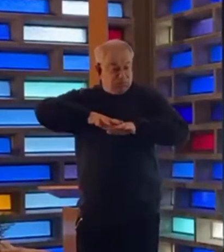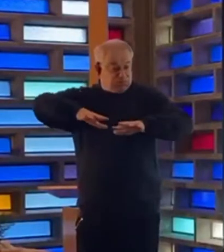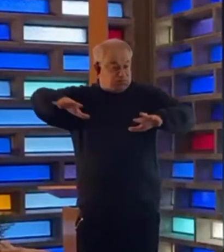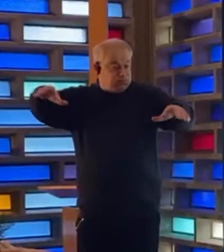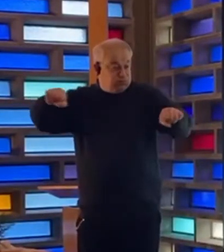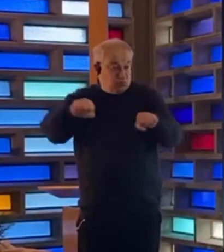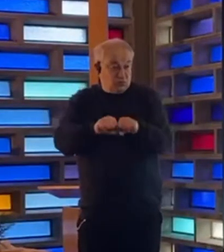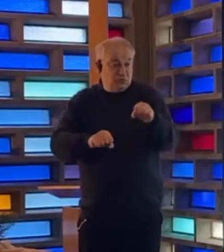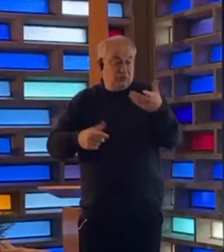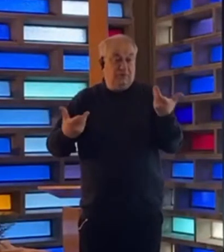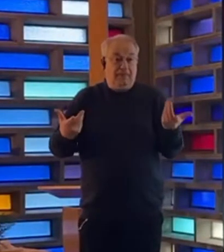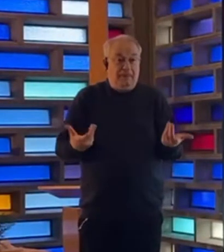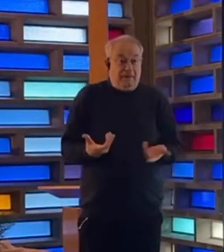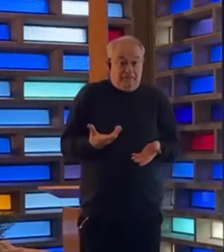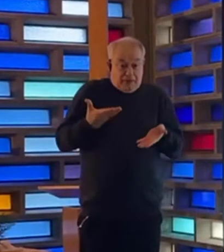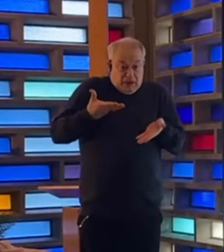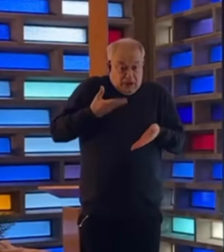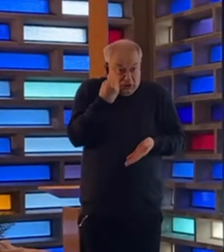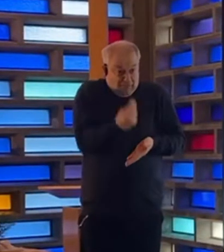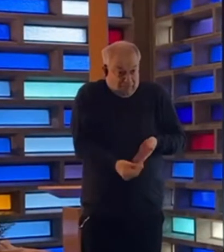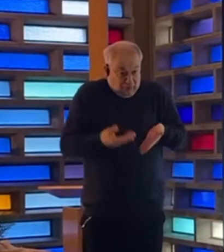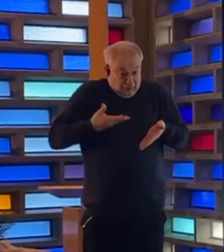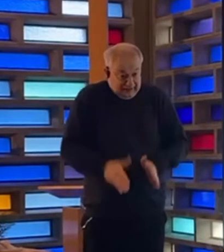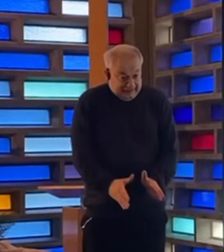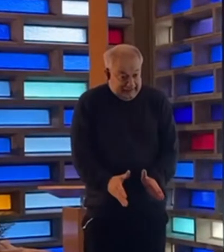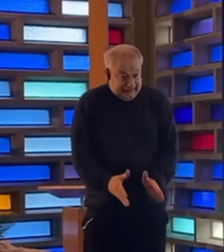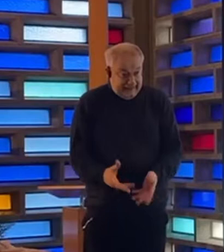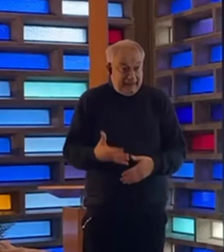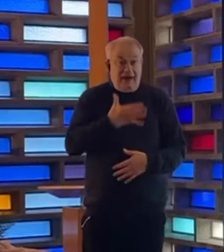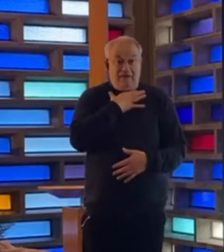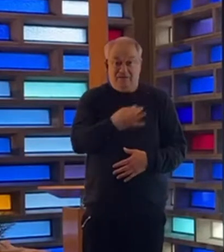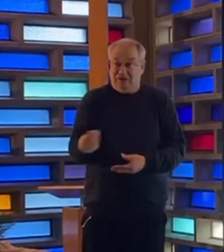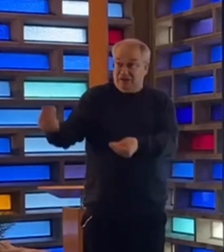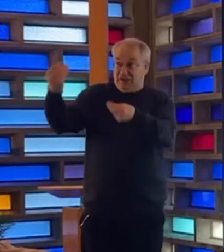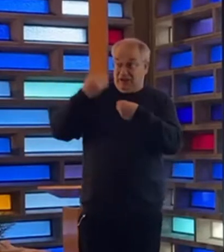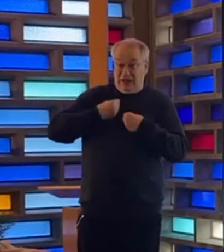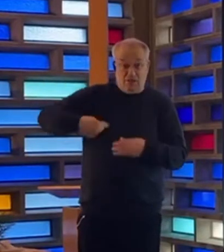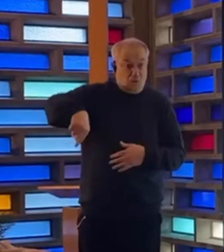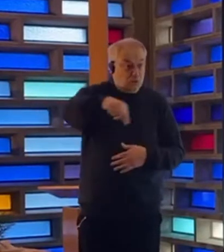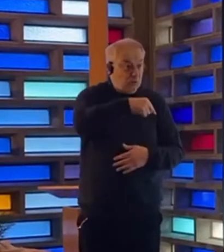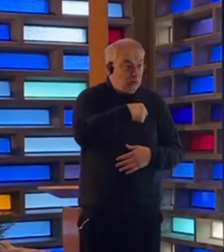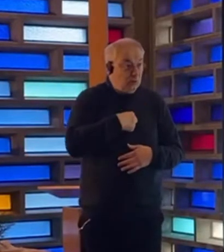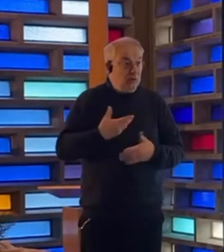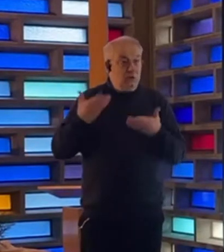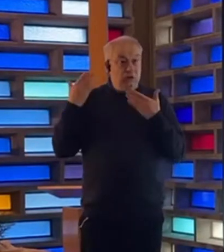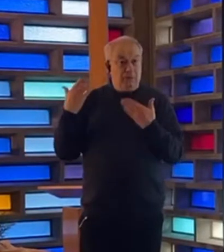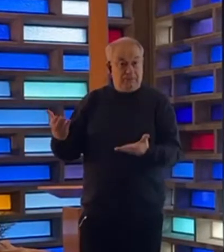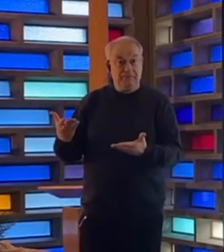Un enfant est né pour nous, un fils nous est donné. Il a reçu l'autorité d'un